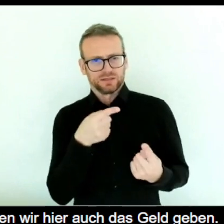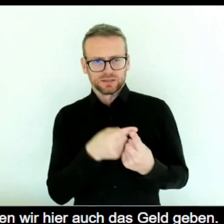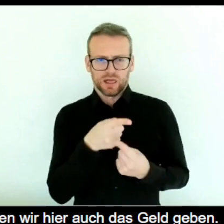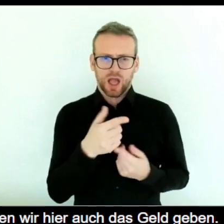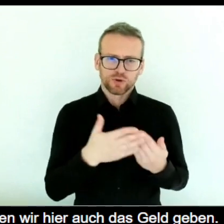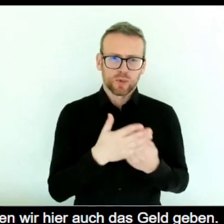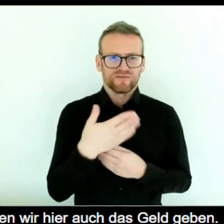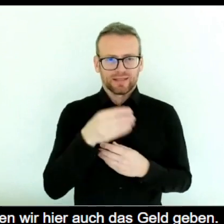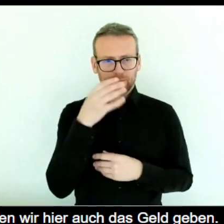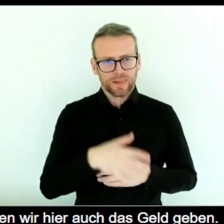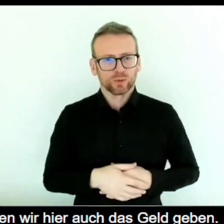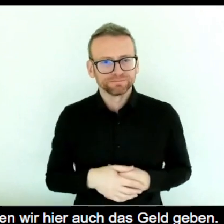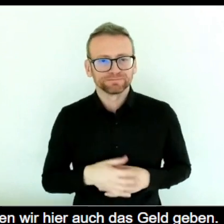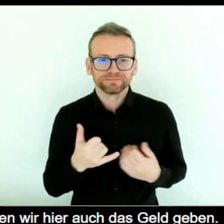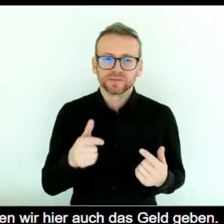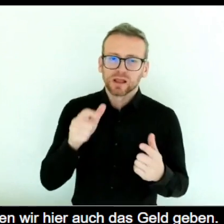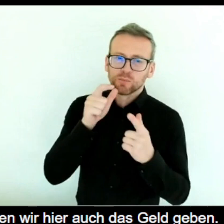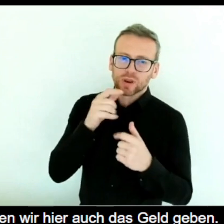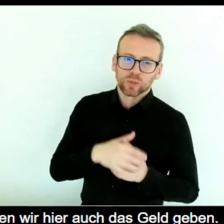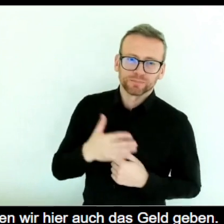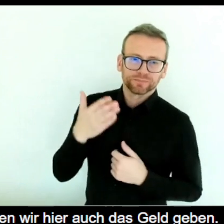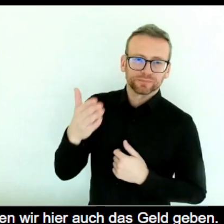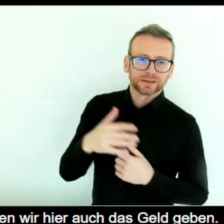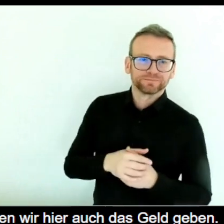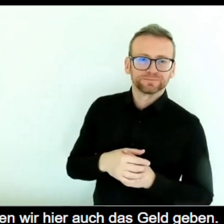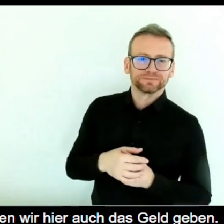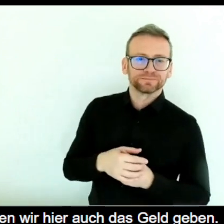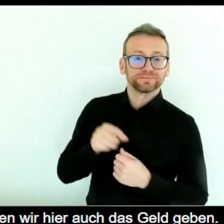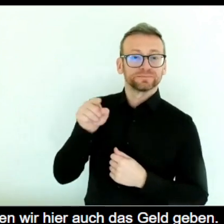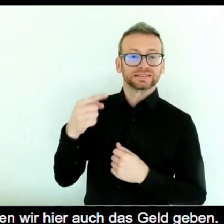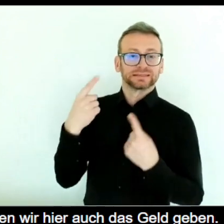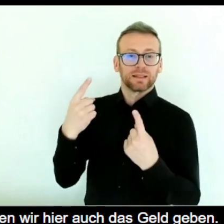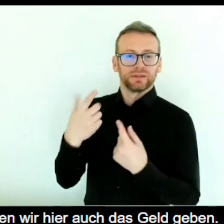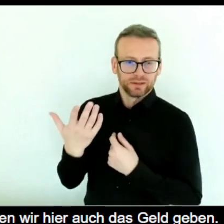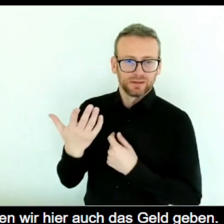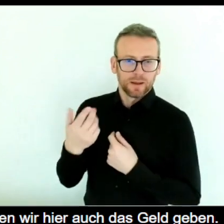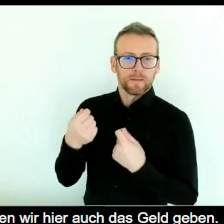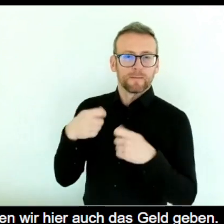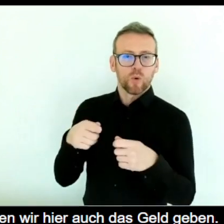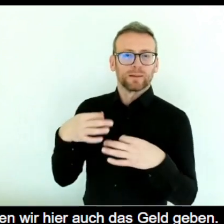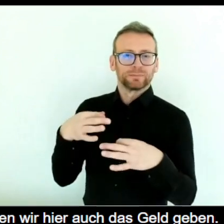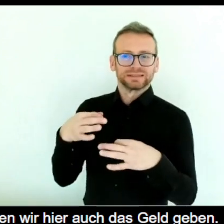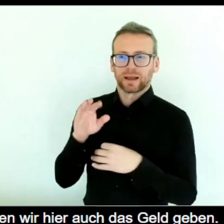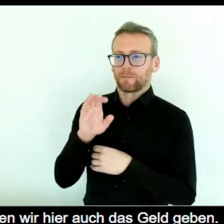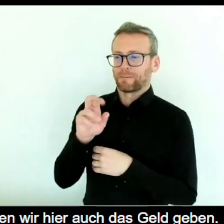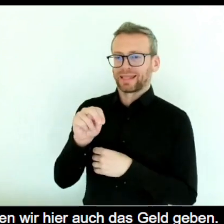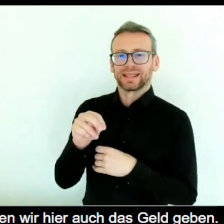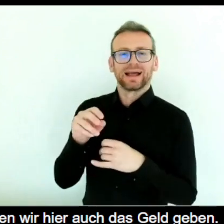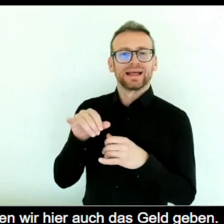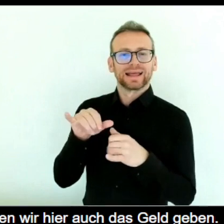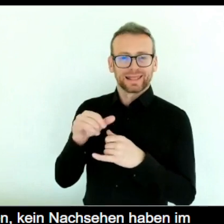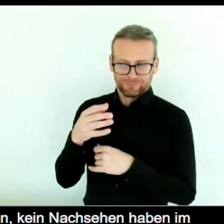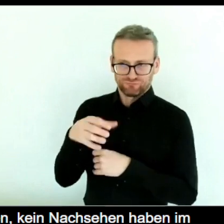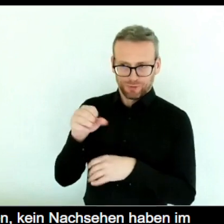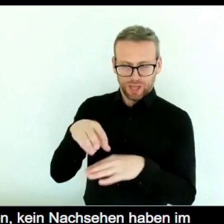Kollege Aiwangen hat es ja angesprochen, wir haben uns heute mit dem Thema Mobilfunk beschäftigt. Das Kabinett hat heute die Änderung